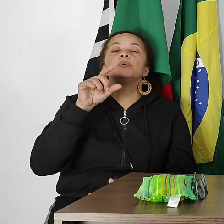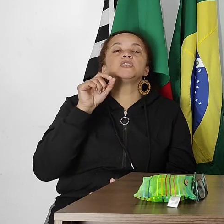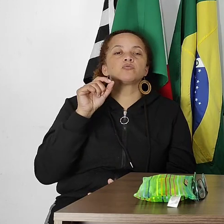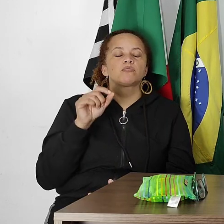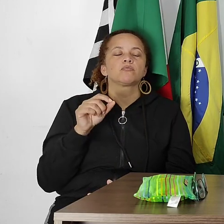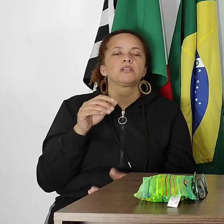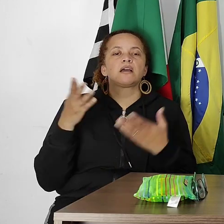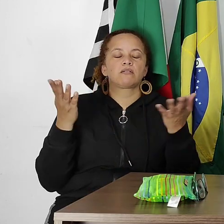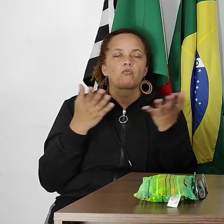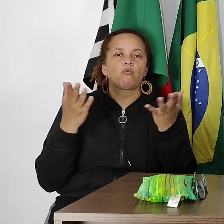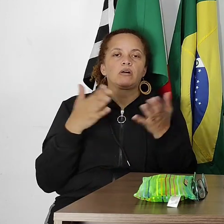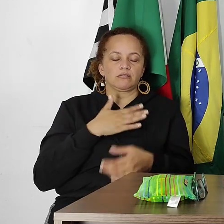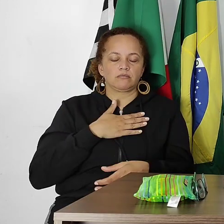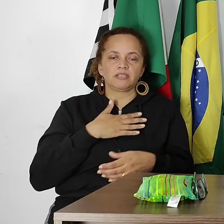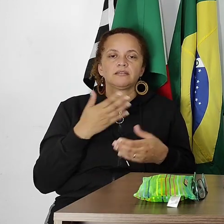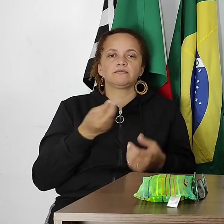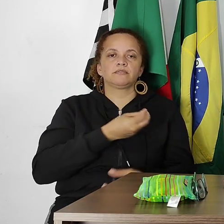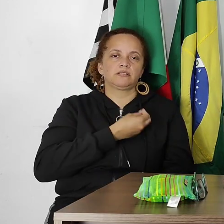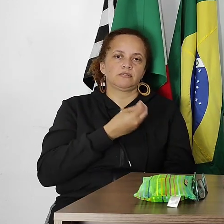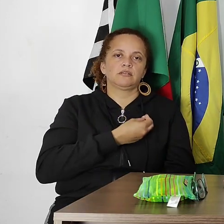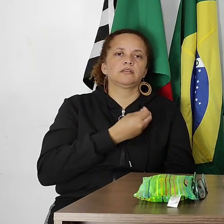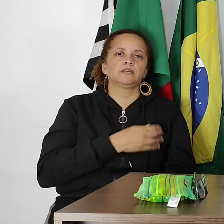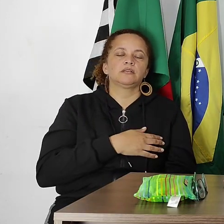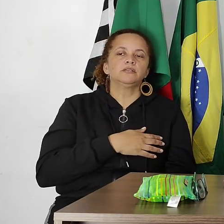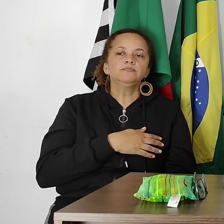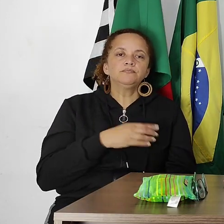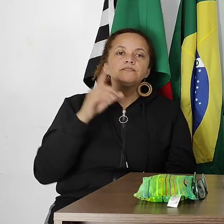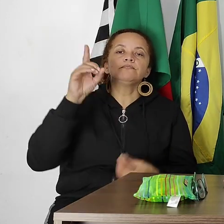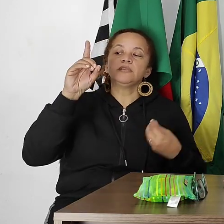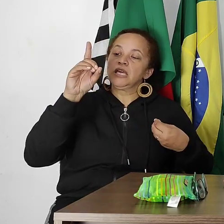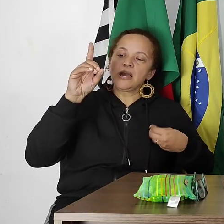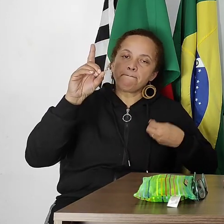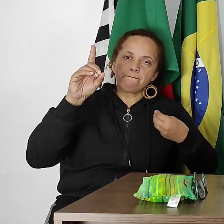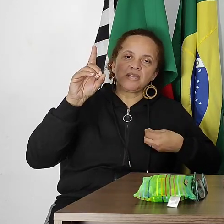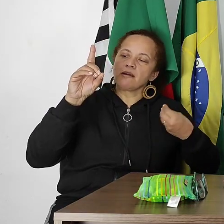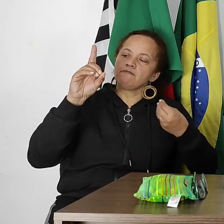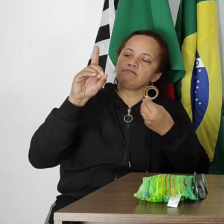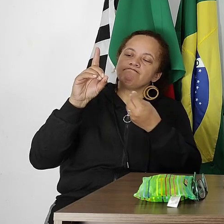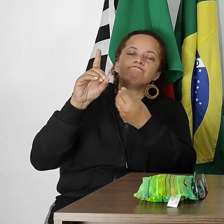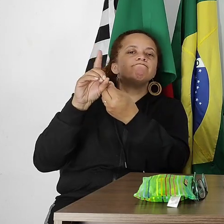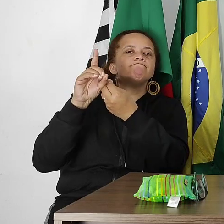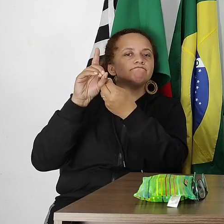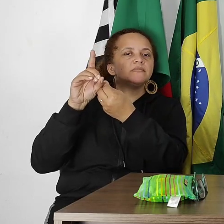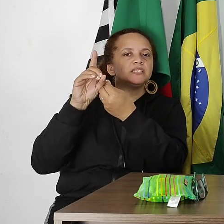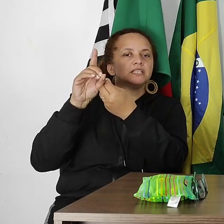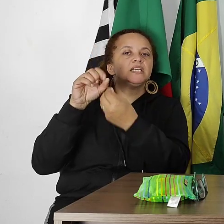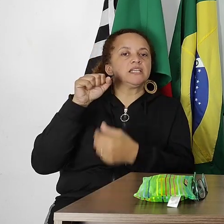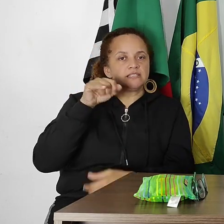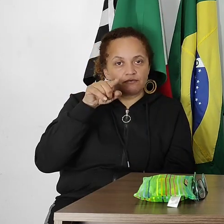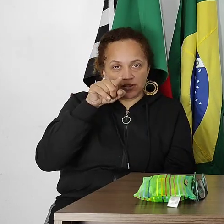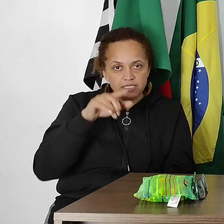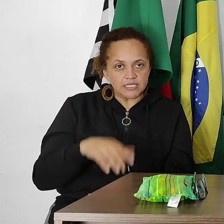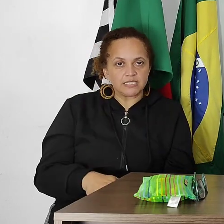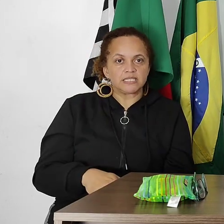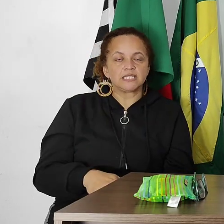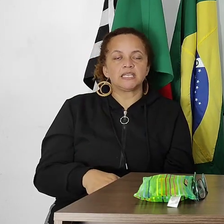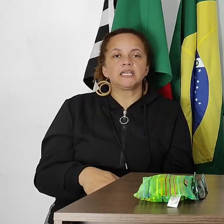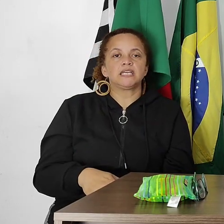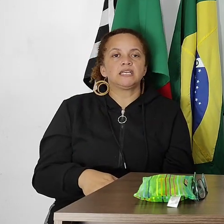muito grande na minha vida. Eu entreguei minha vida para Jesus e a partir de hoje, se você não quiser mais andar